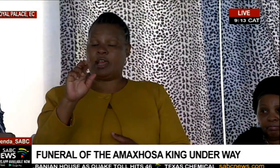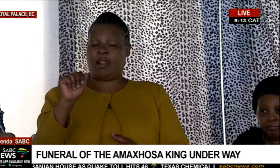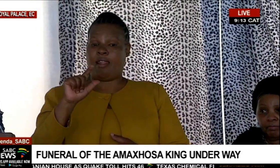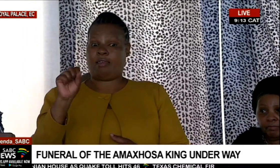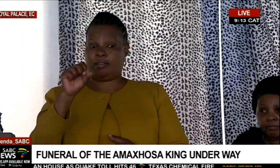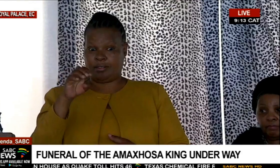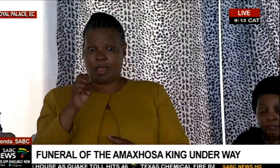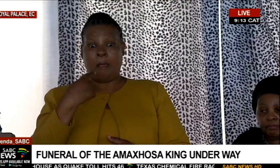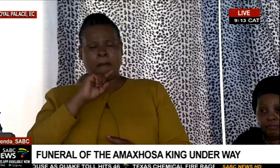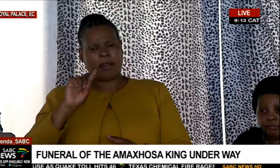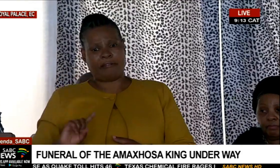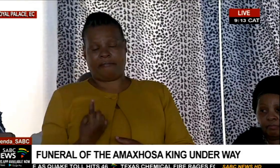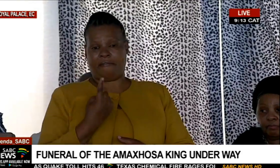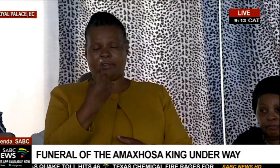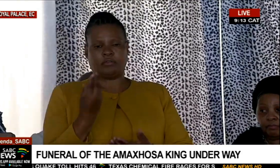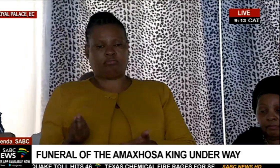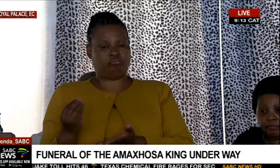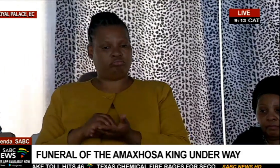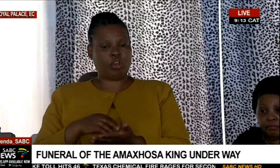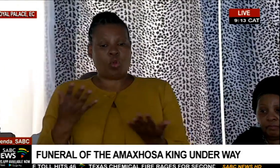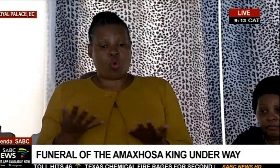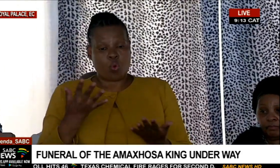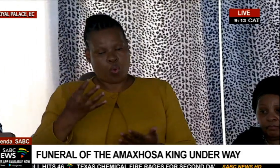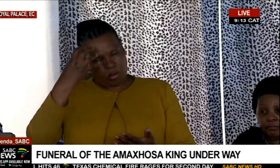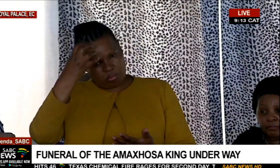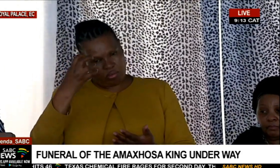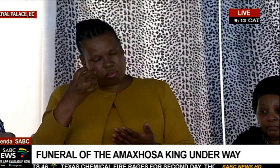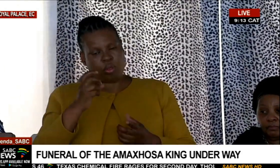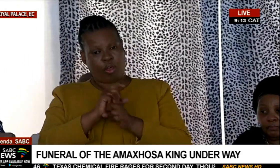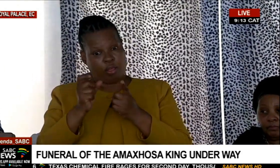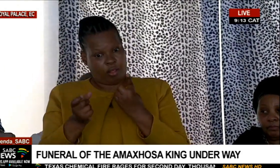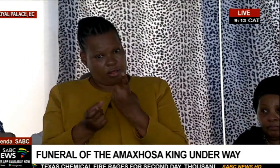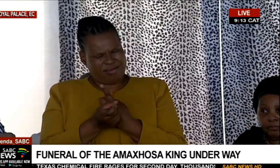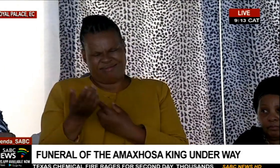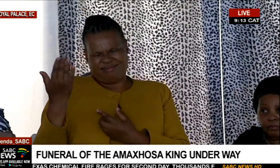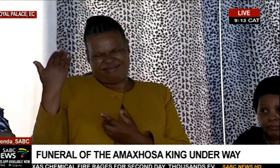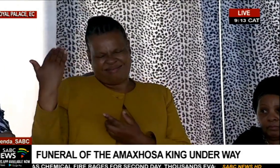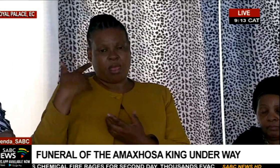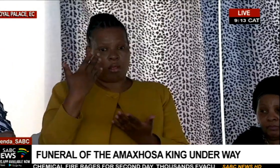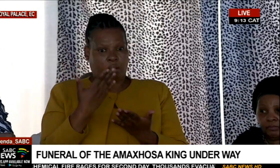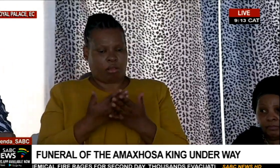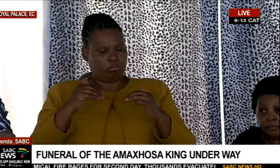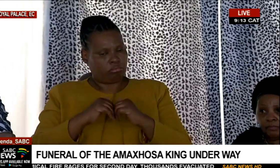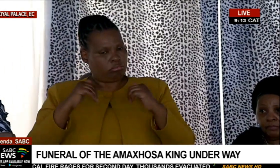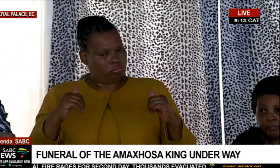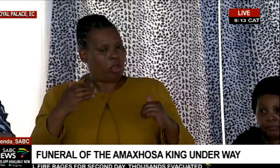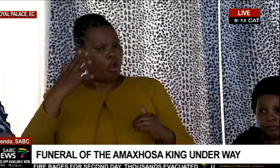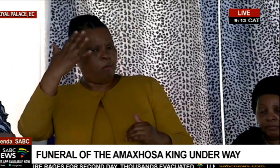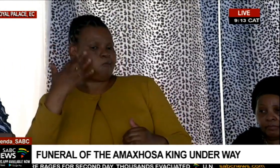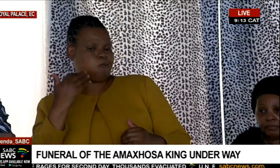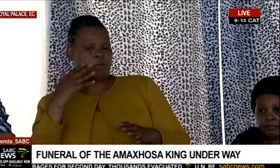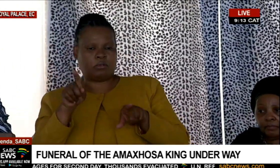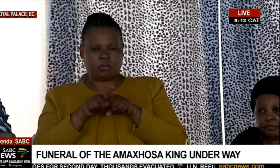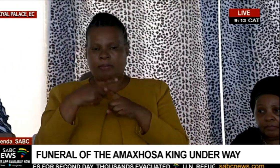ukubekwa ngokusesikweni emva kolawulo lorhulumente wengcinezelo kweli loMzantsi Afrika. Umsitho